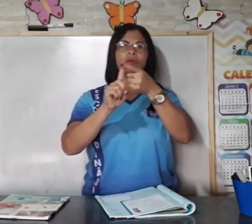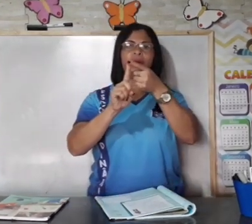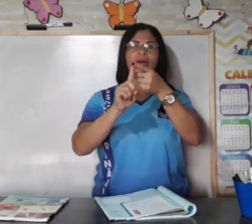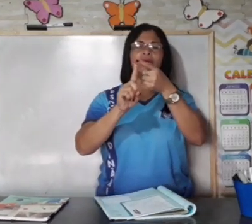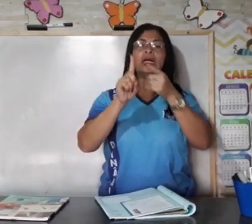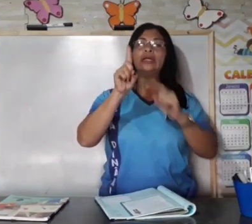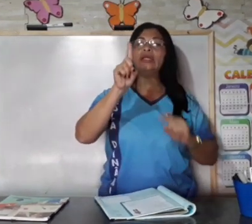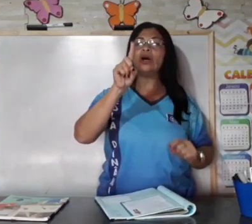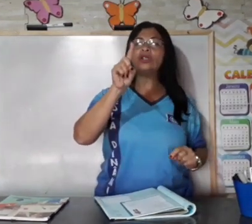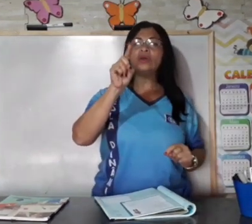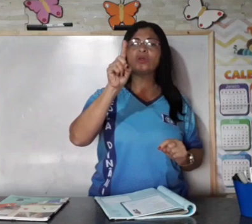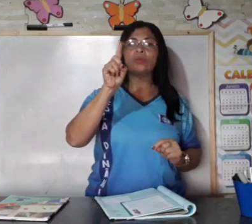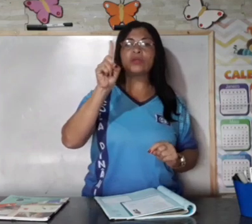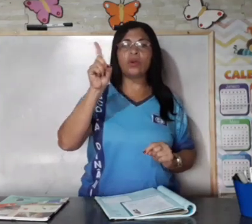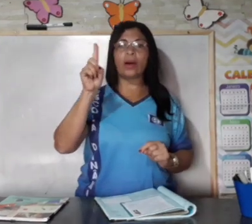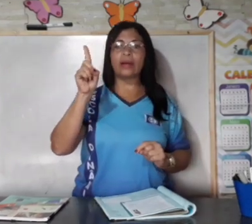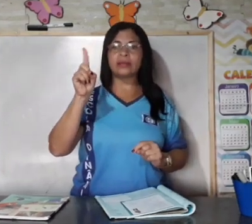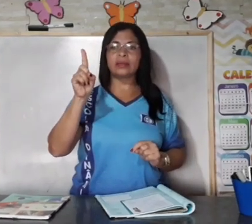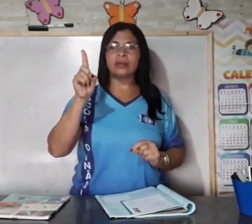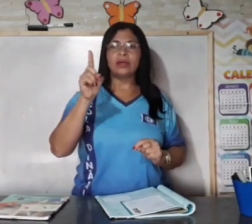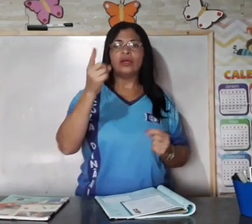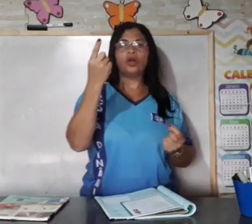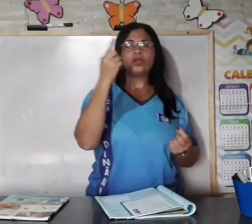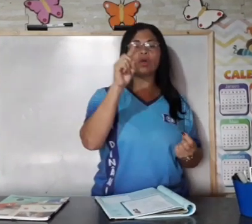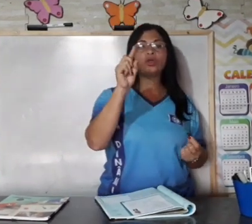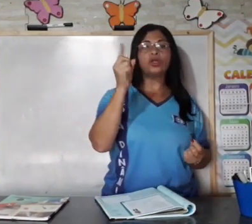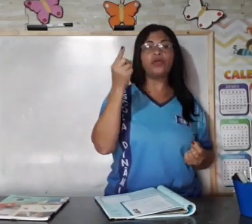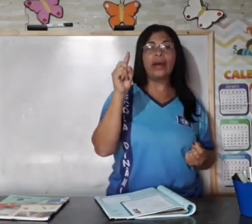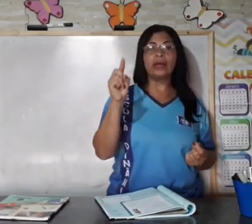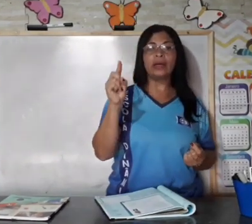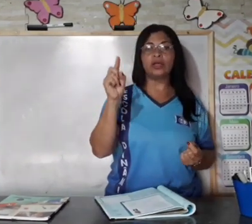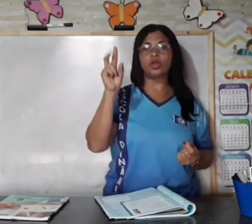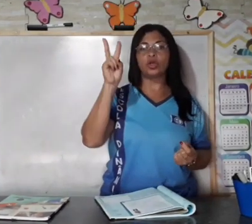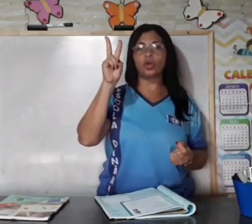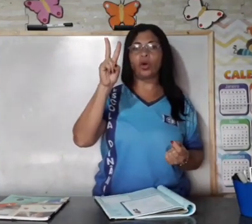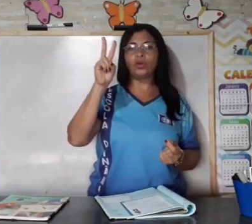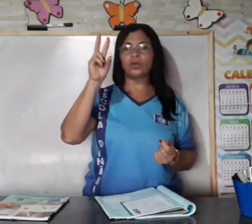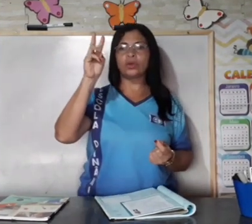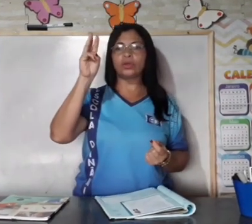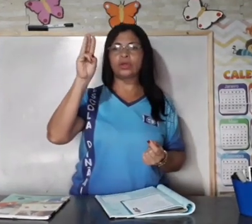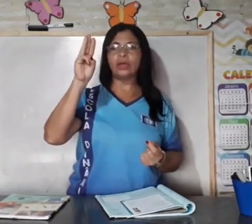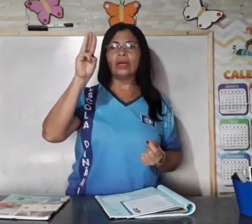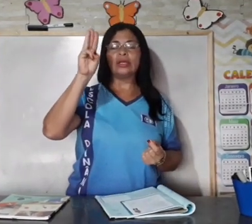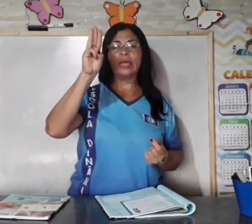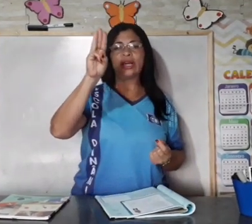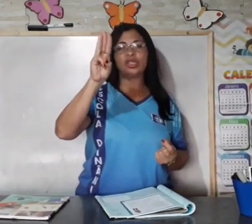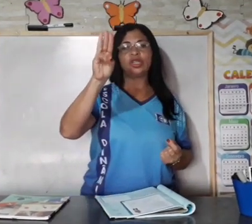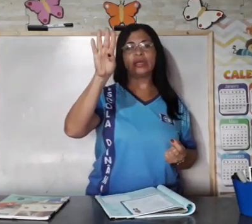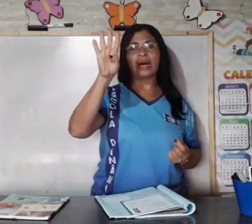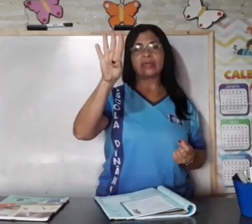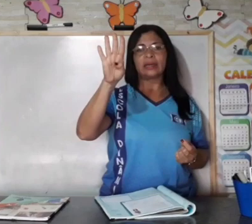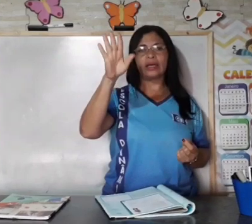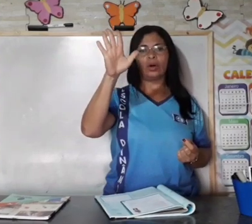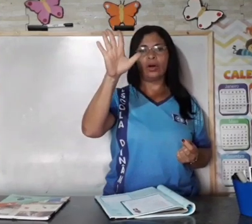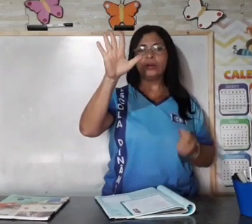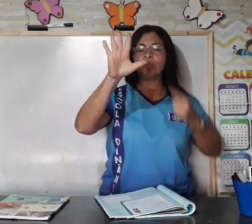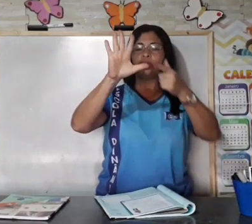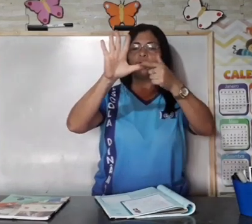é? Nós não somos iguais. Nós somos diferentes. Todos os... as digitais aqui, ó. Todos os